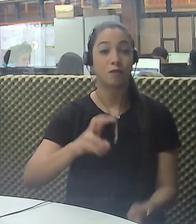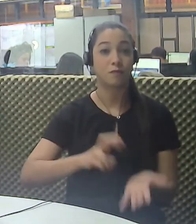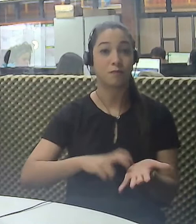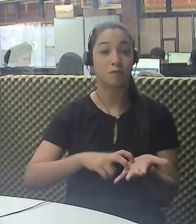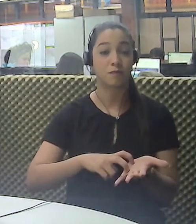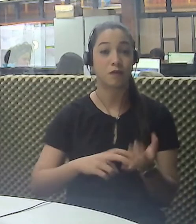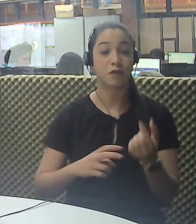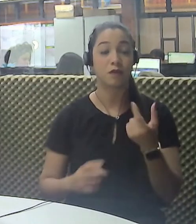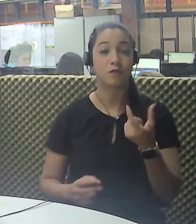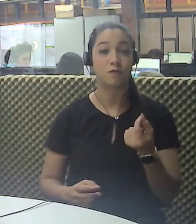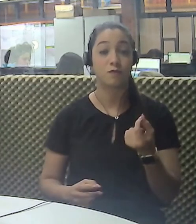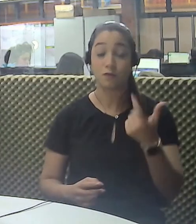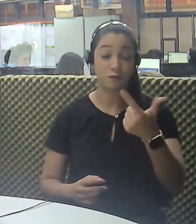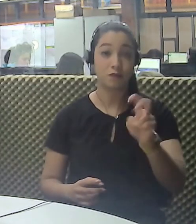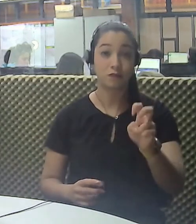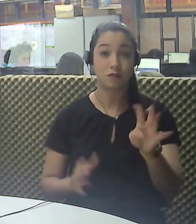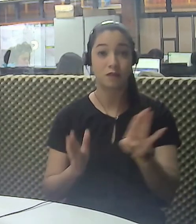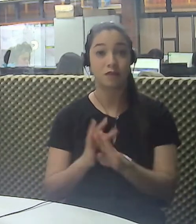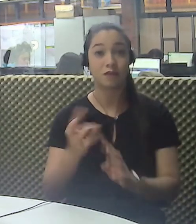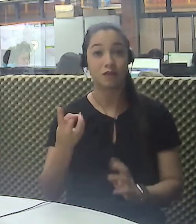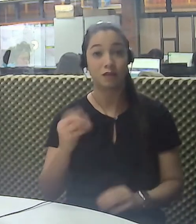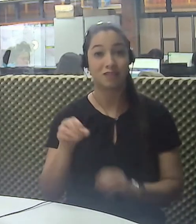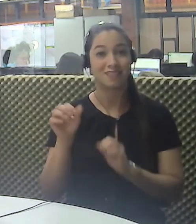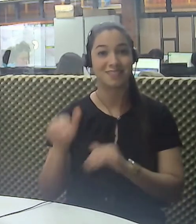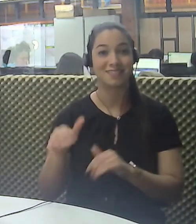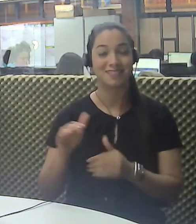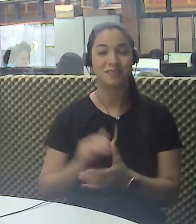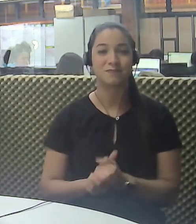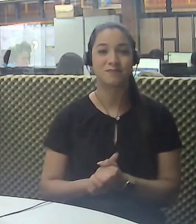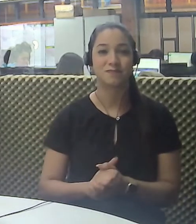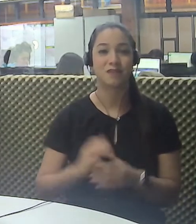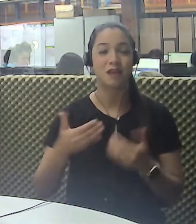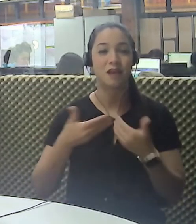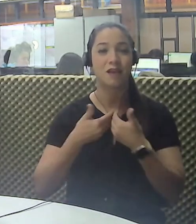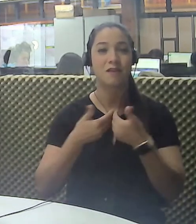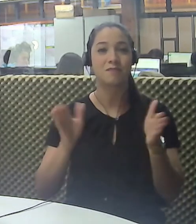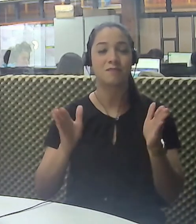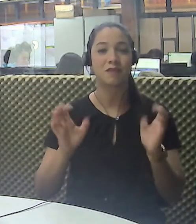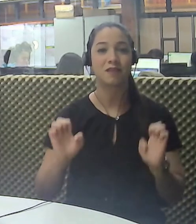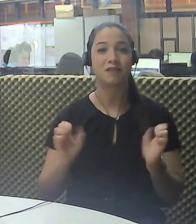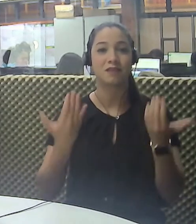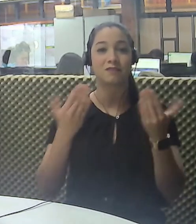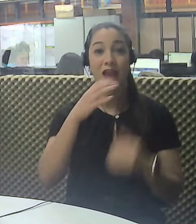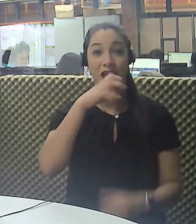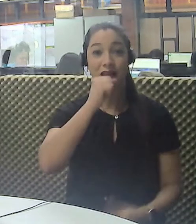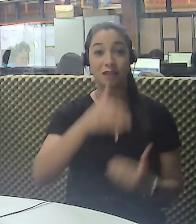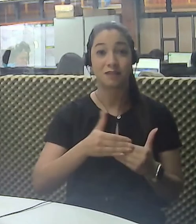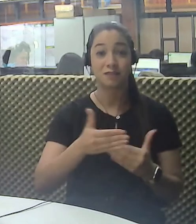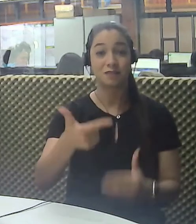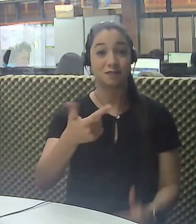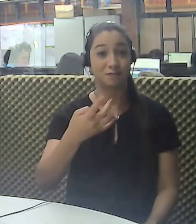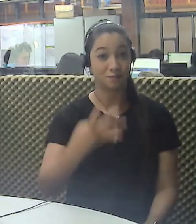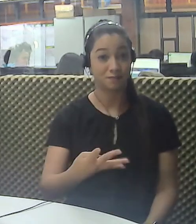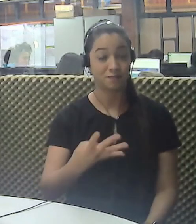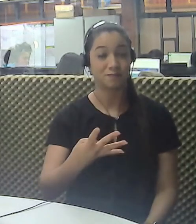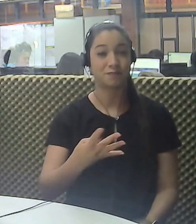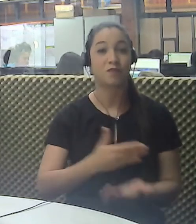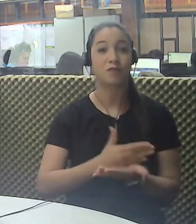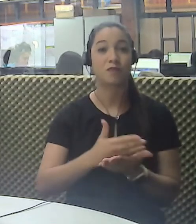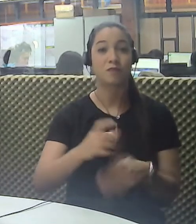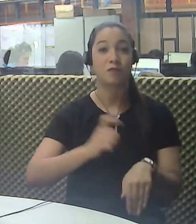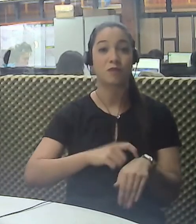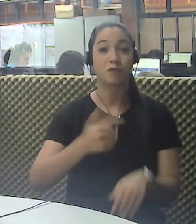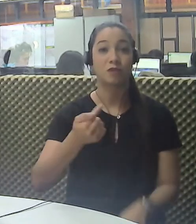os dias 25 e 30 de setembro. Já a solenidade de abertura será no próximo sábado, dia 24, a partir